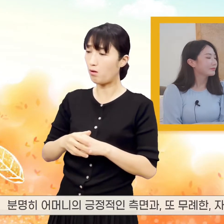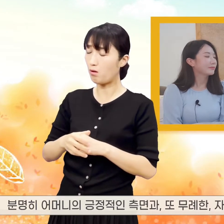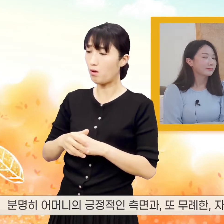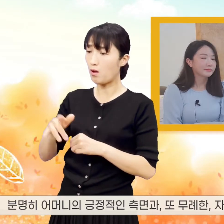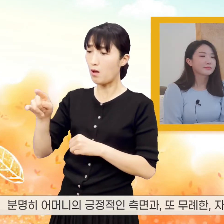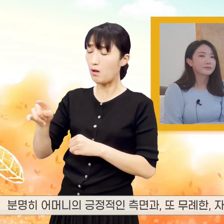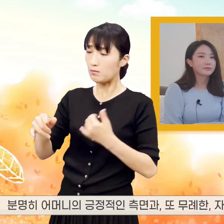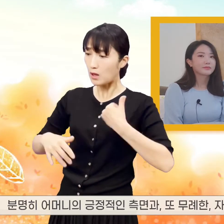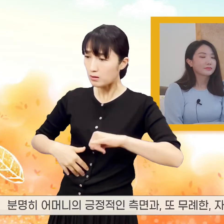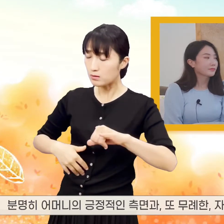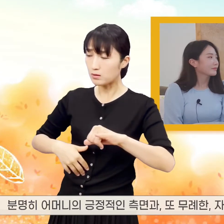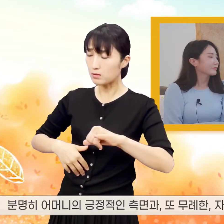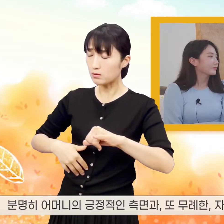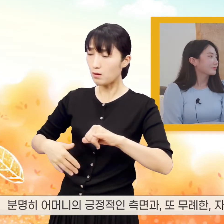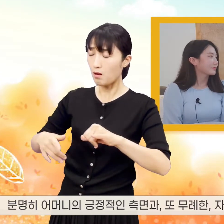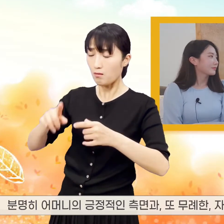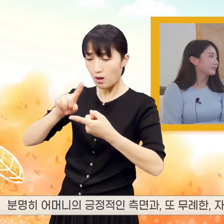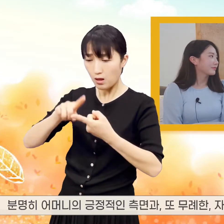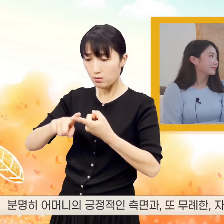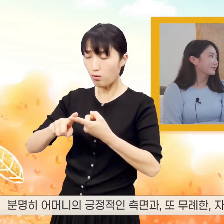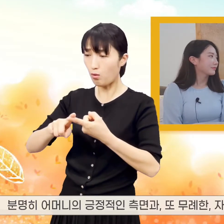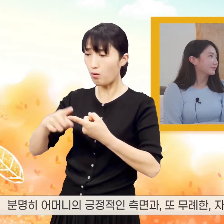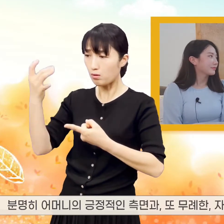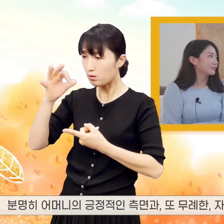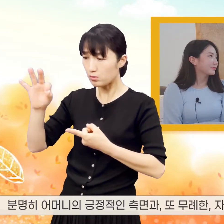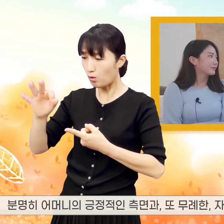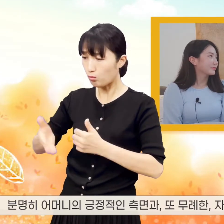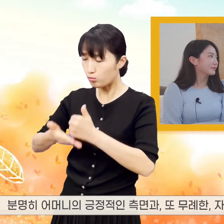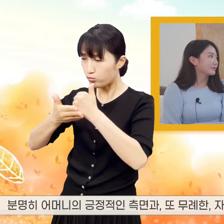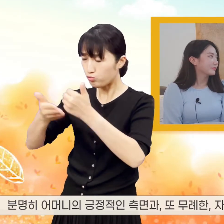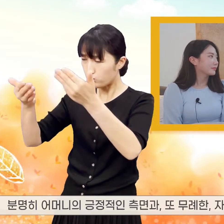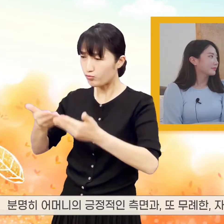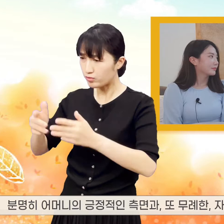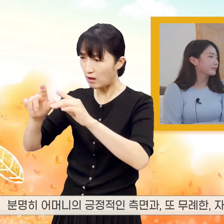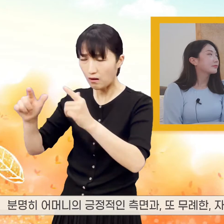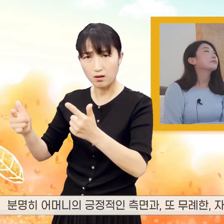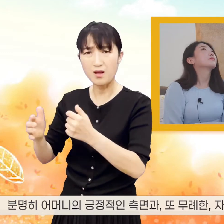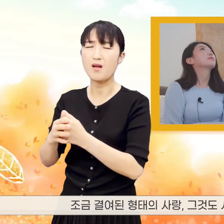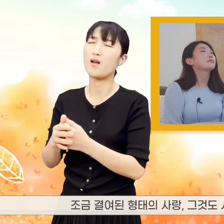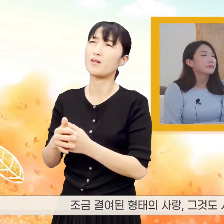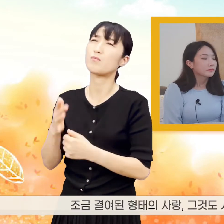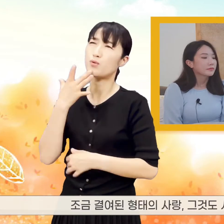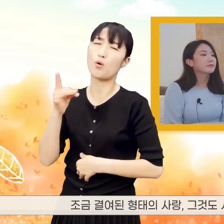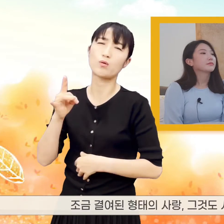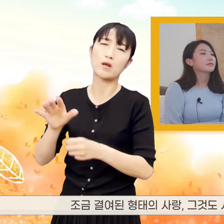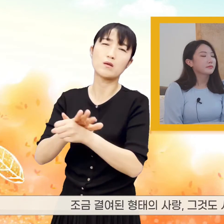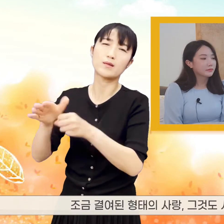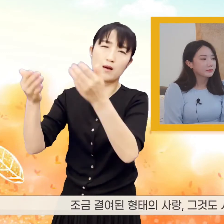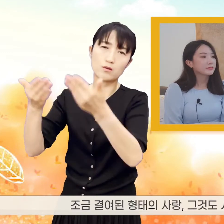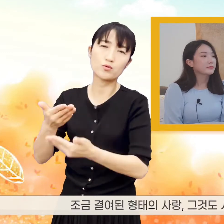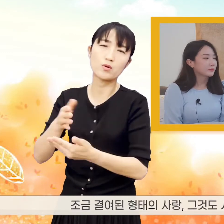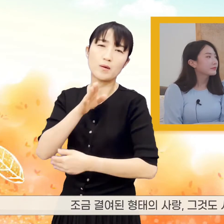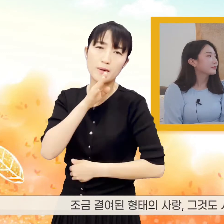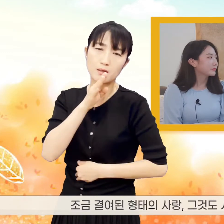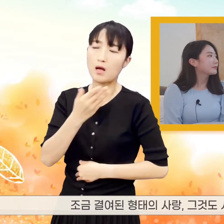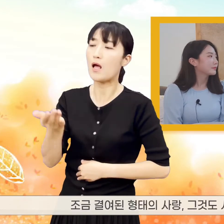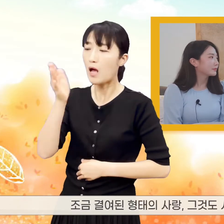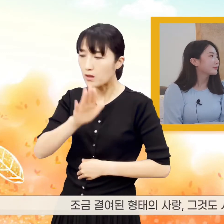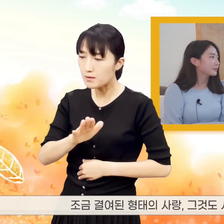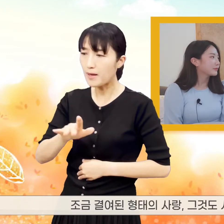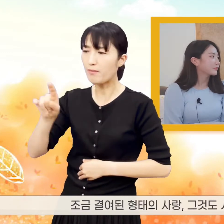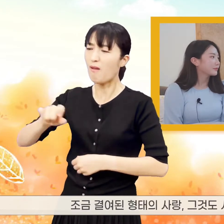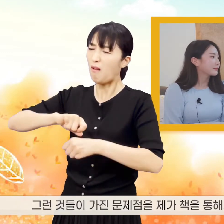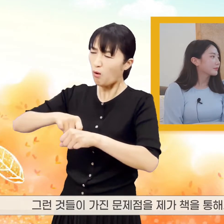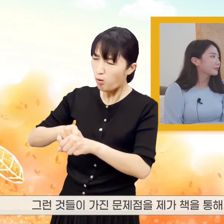뭔가 자식의 어떤 존재감이나 어떤 존중, 인정이 좀 결여된 형태의 사랑, 그것도